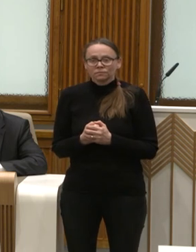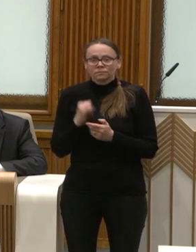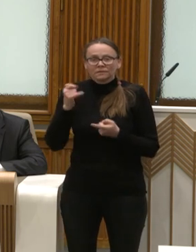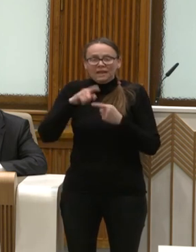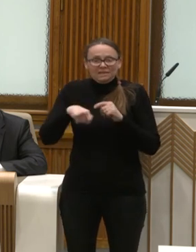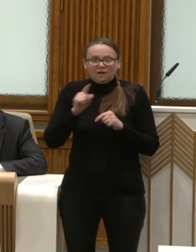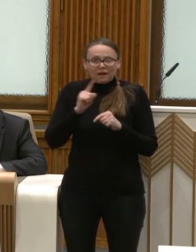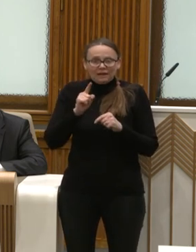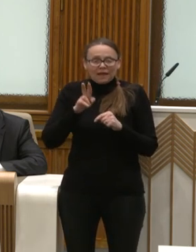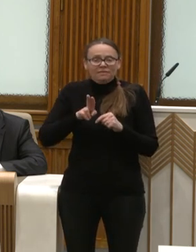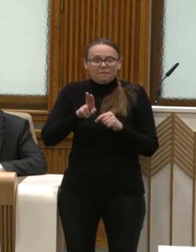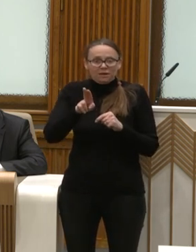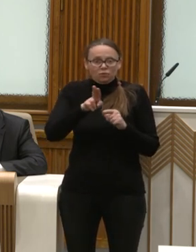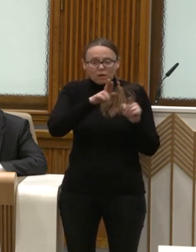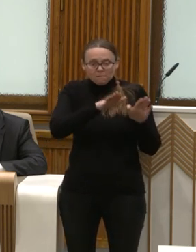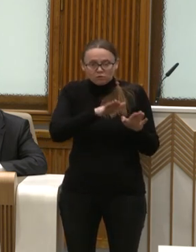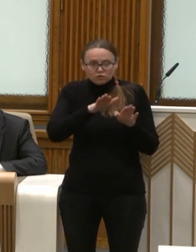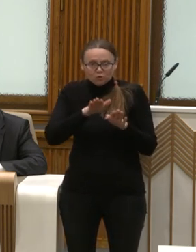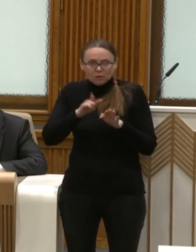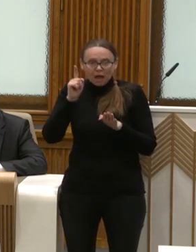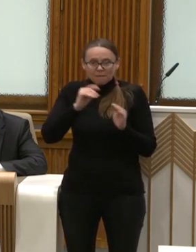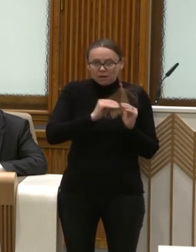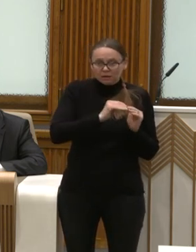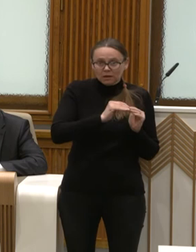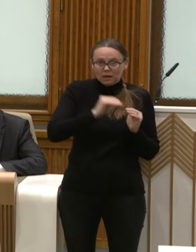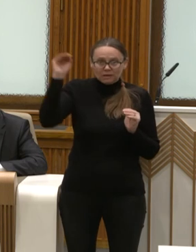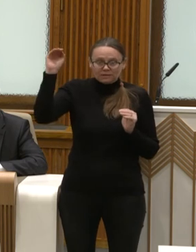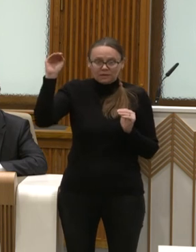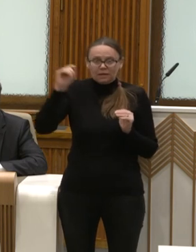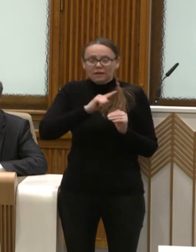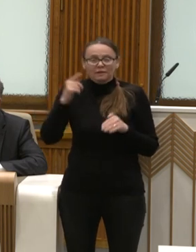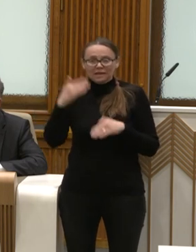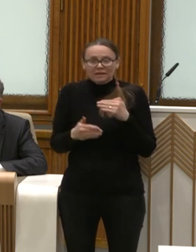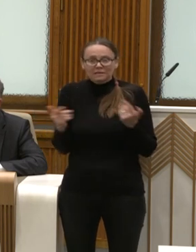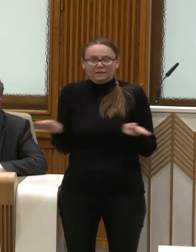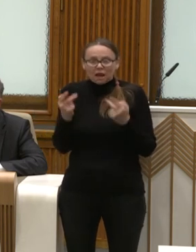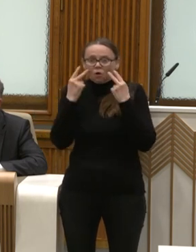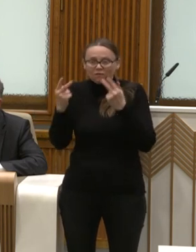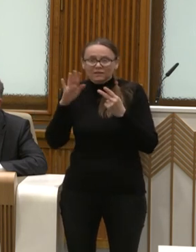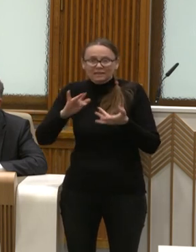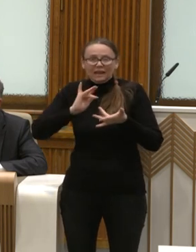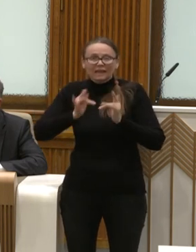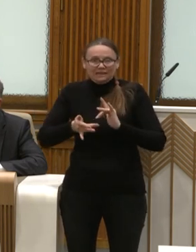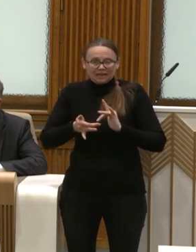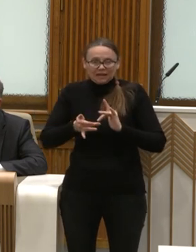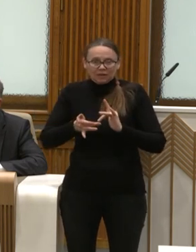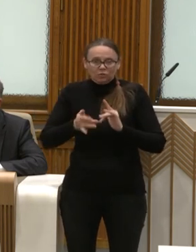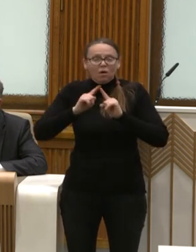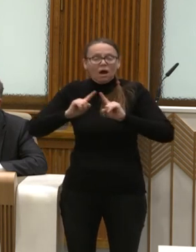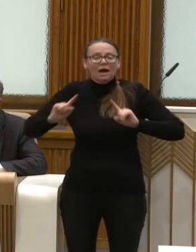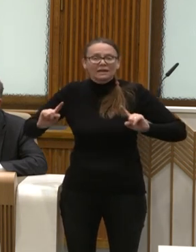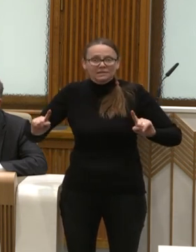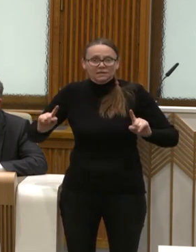stvar ne napreduje postopoma, ne, ampak raste eksponentno. Sej ne nazadnje lahko na internetu ne, vidite